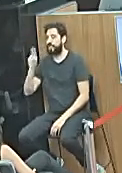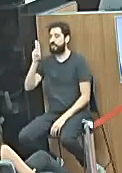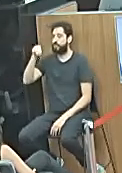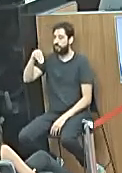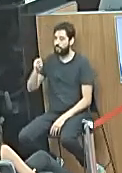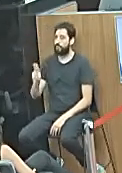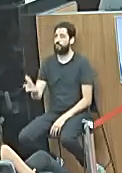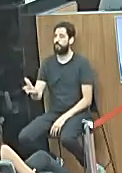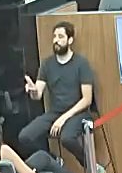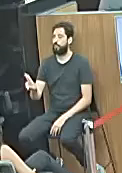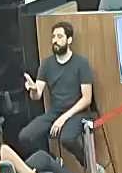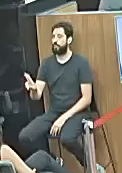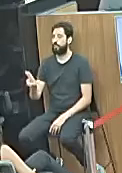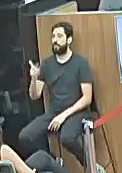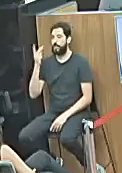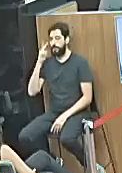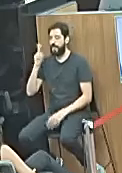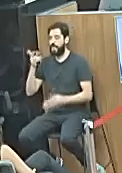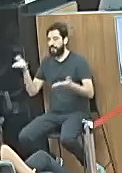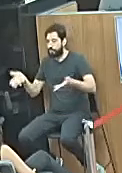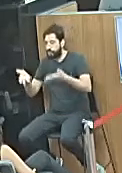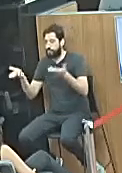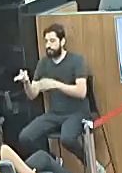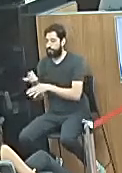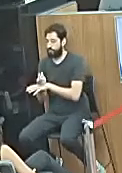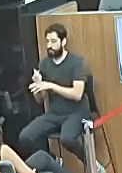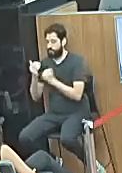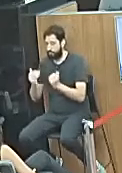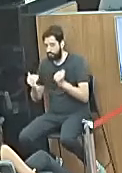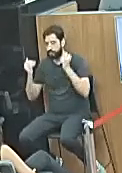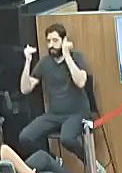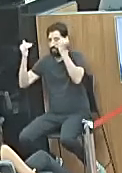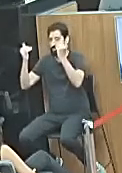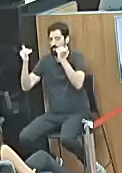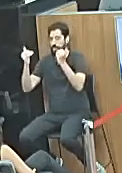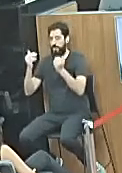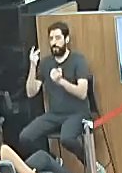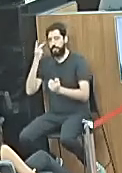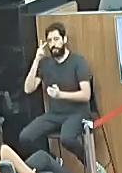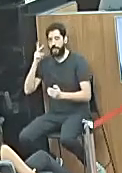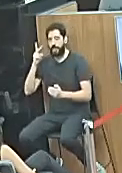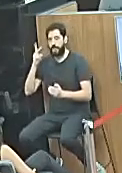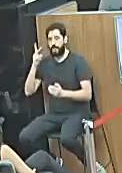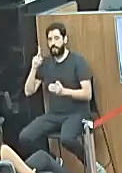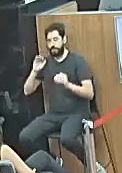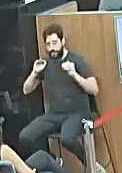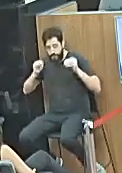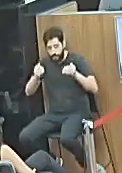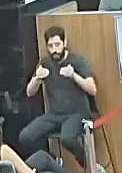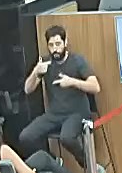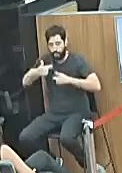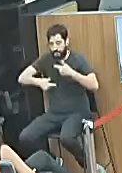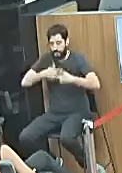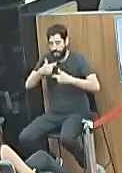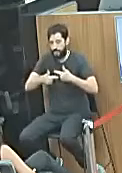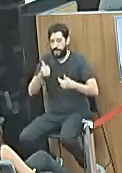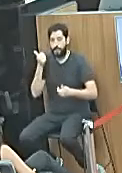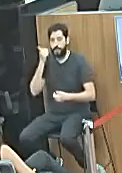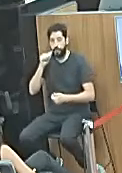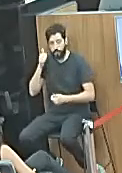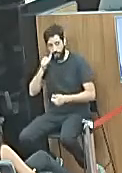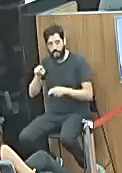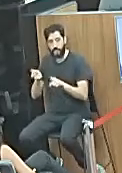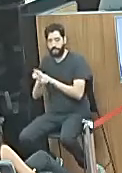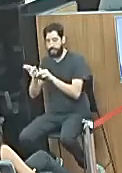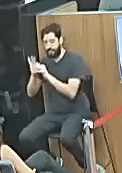outras para geração de renda no campo priorizando o trabalho das mulheres e das famílias do